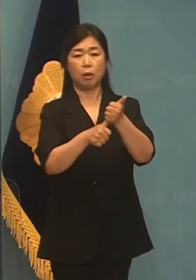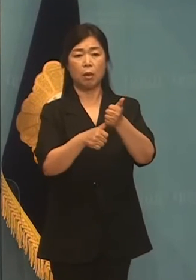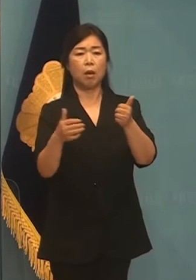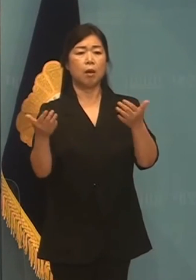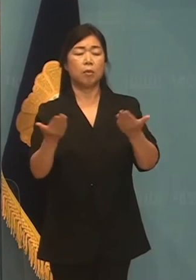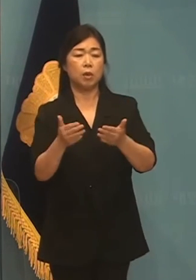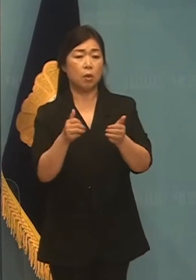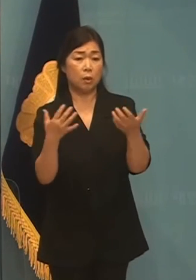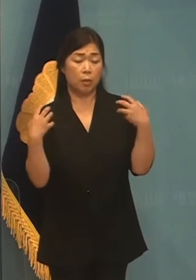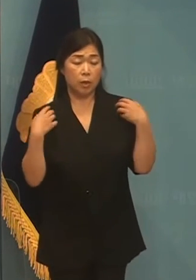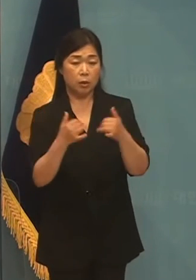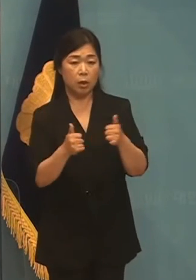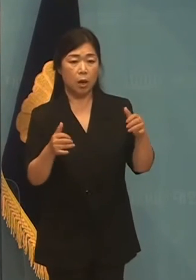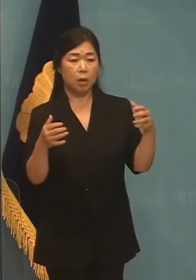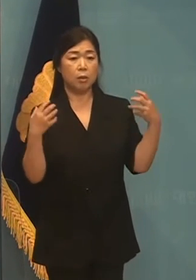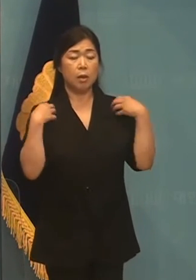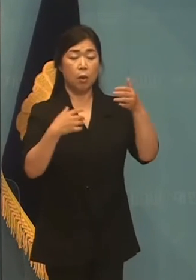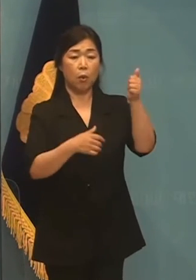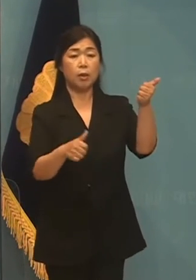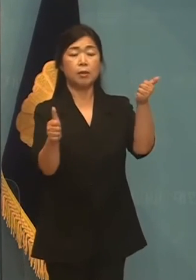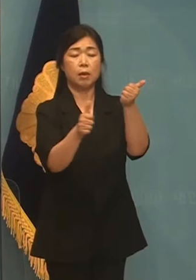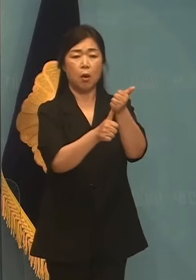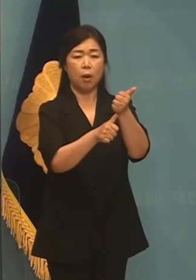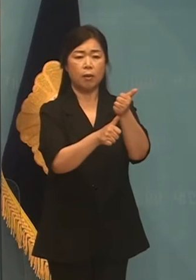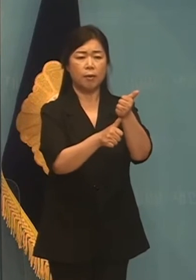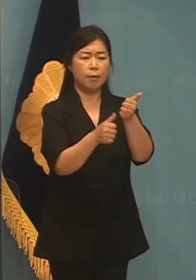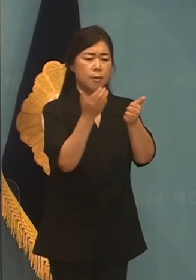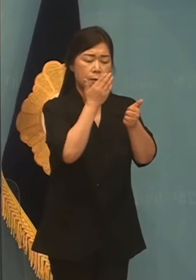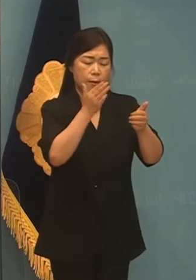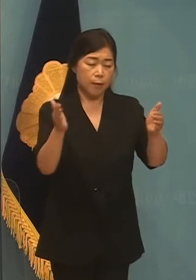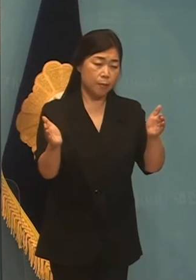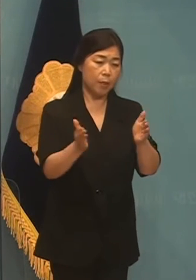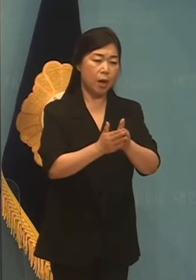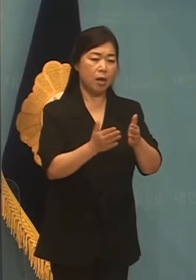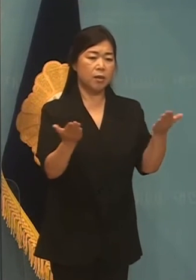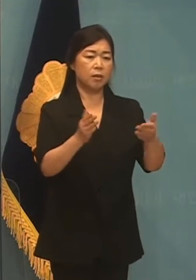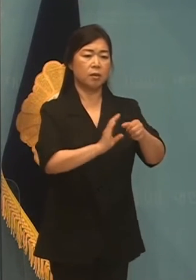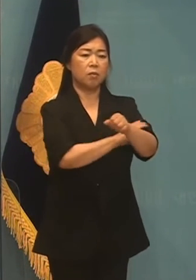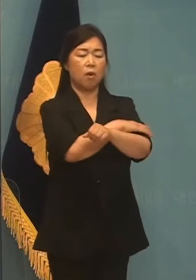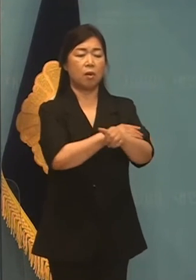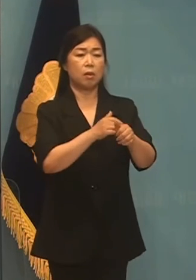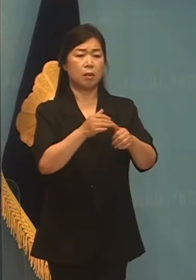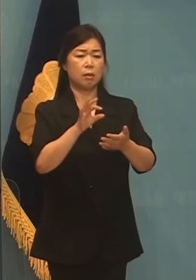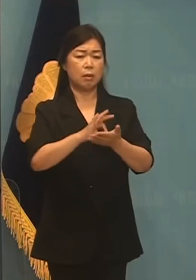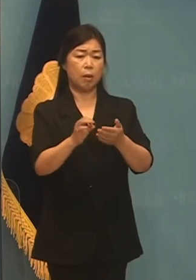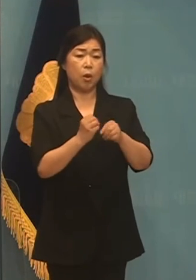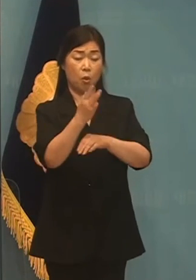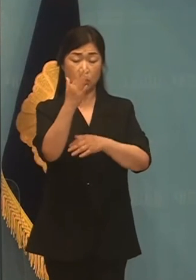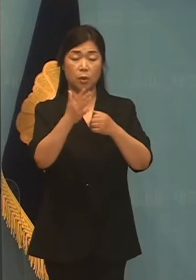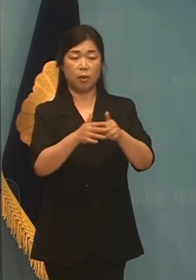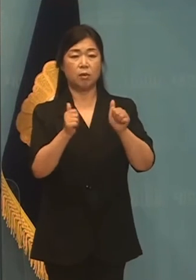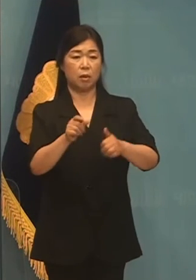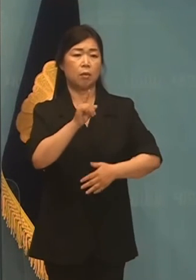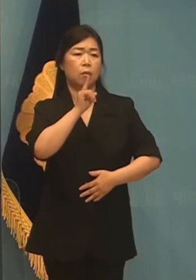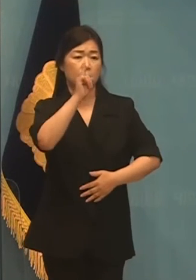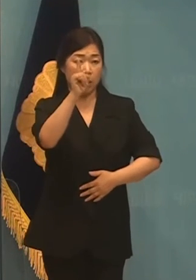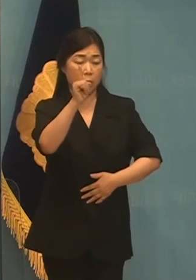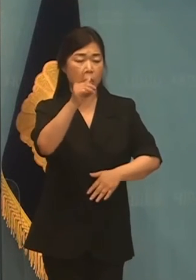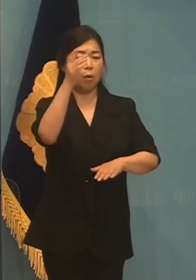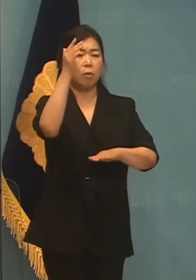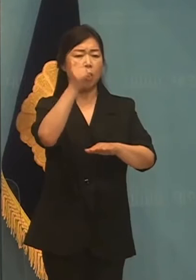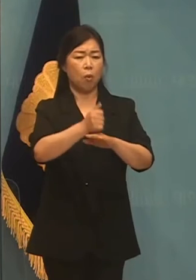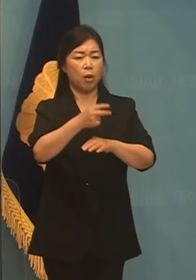비서관, 장관, 차관이 줄줄이 직권남용으로 기소되고 결과는